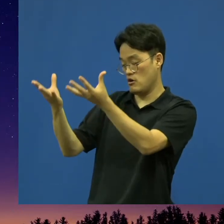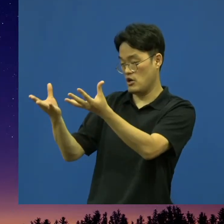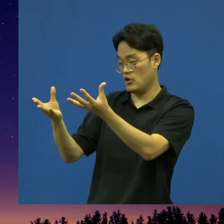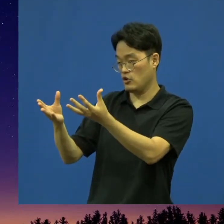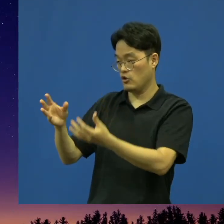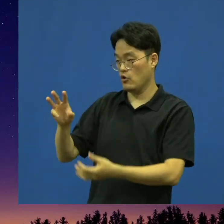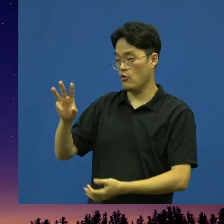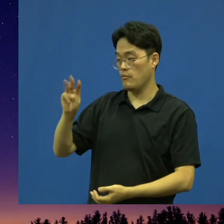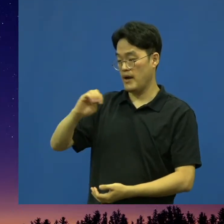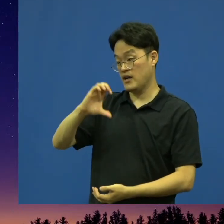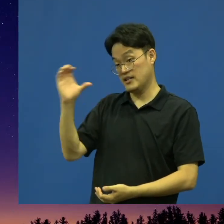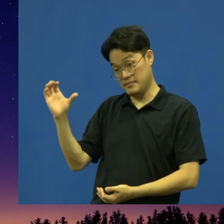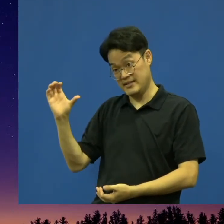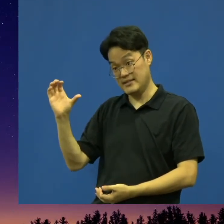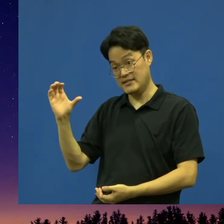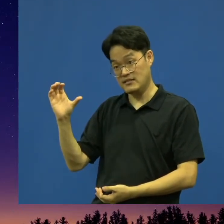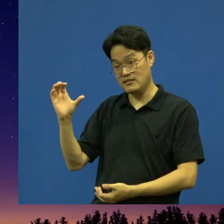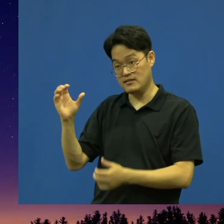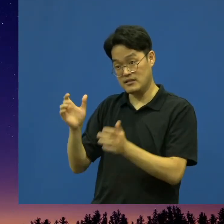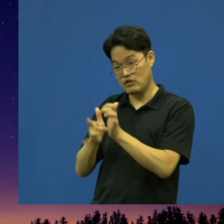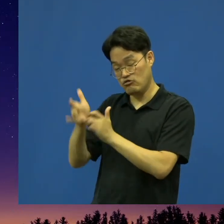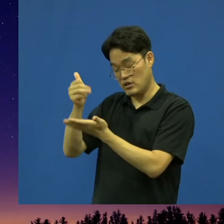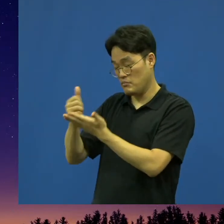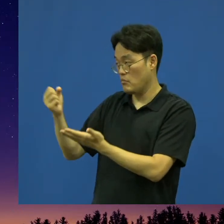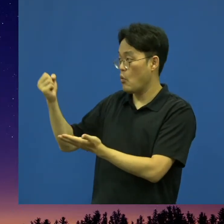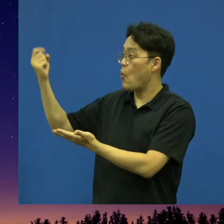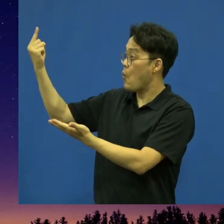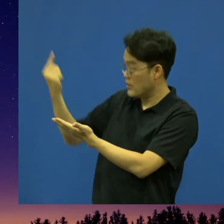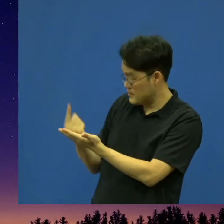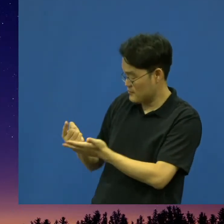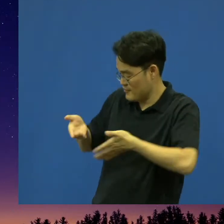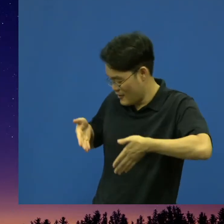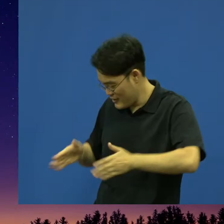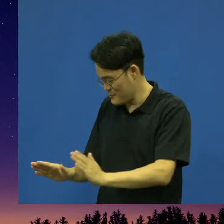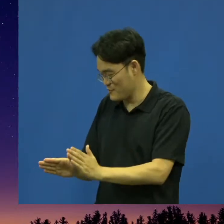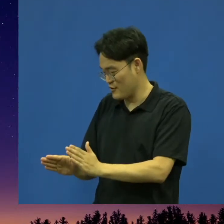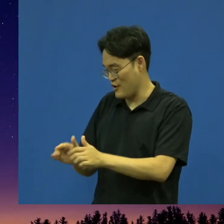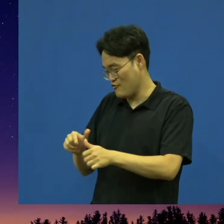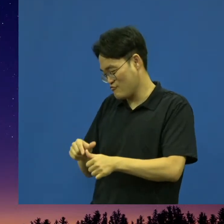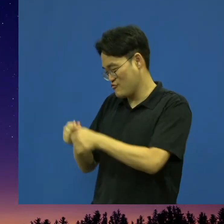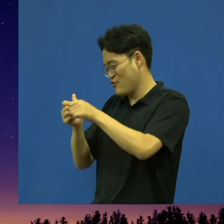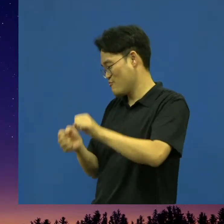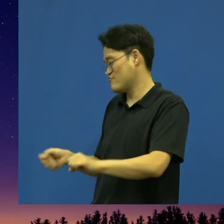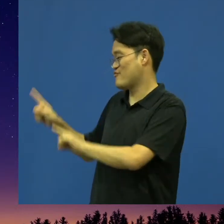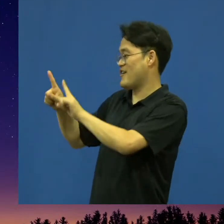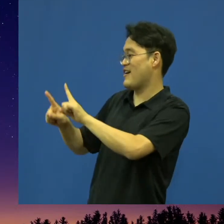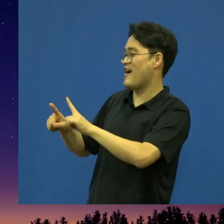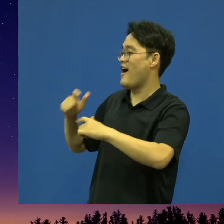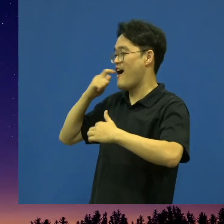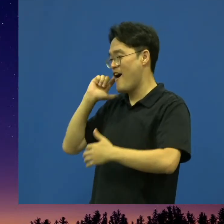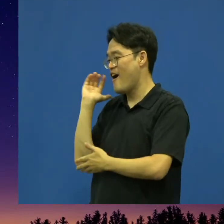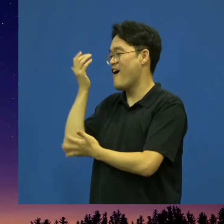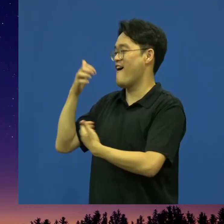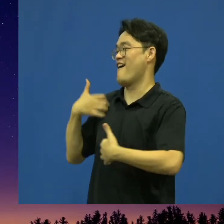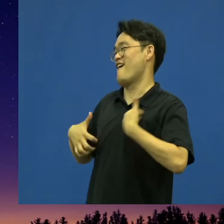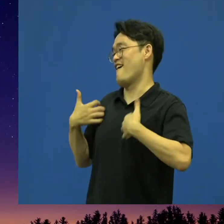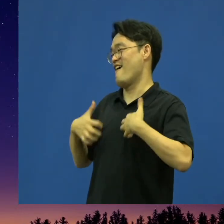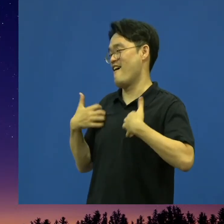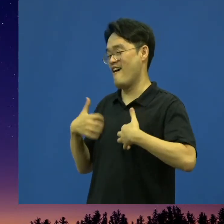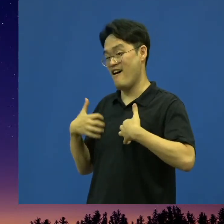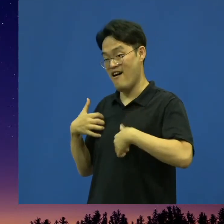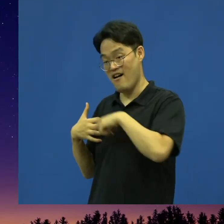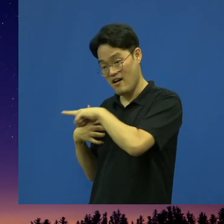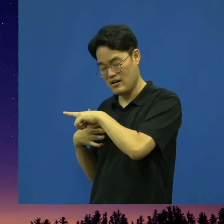같은 구주의 오심과 구주의 고난과 부활의 그 영광스러운 절기들을 마음대로